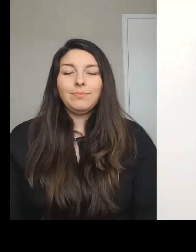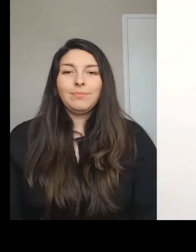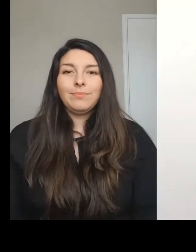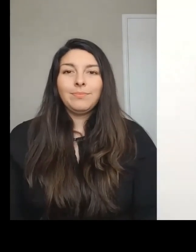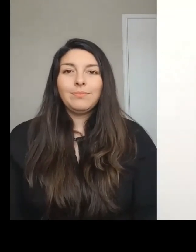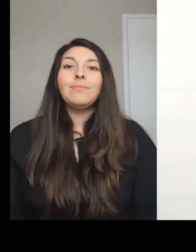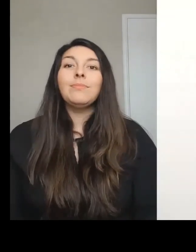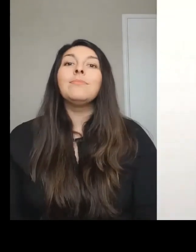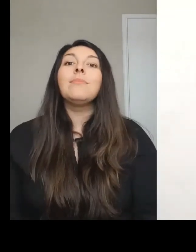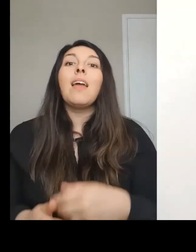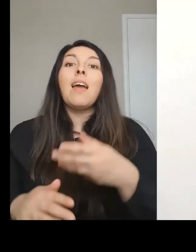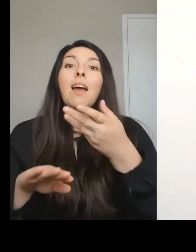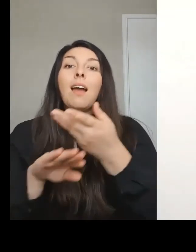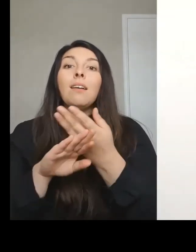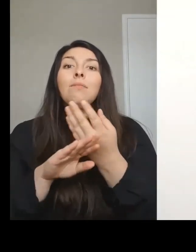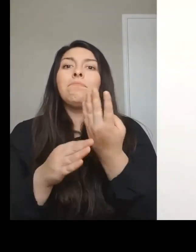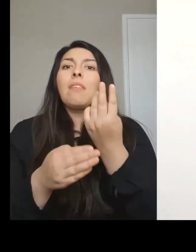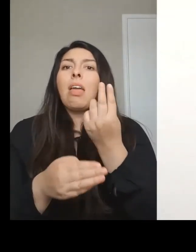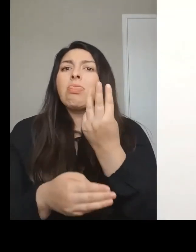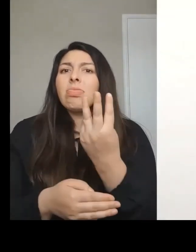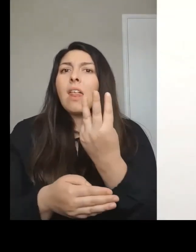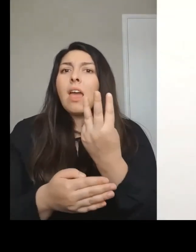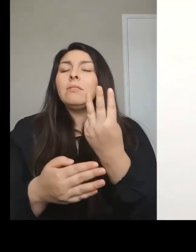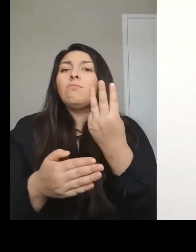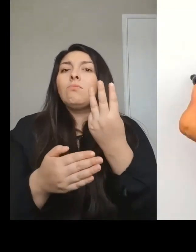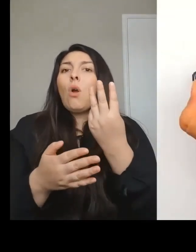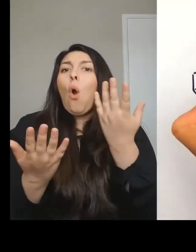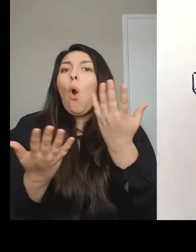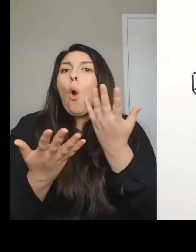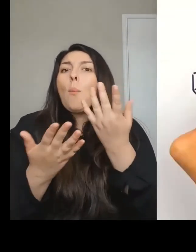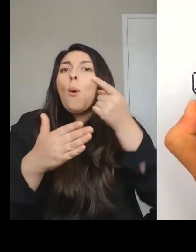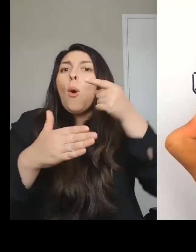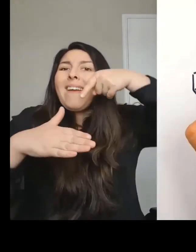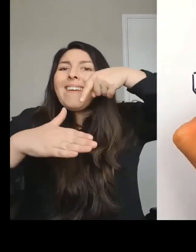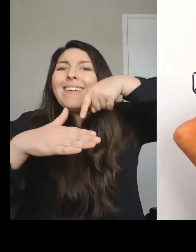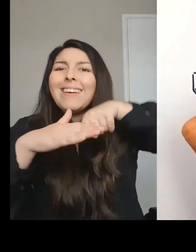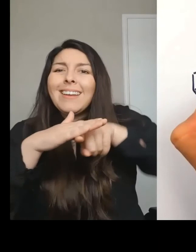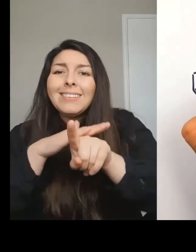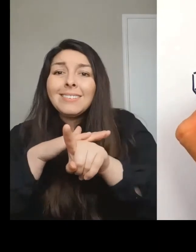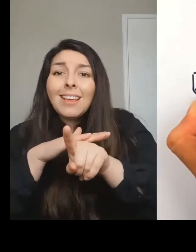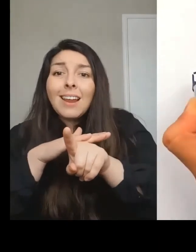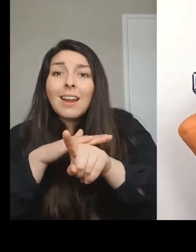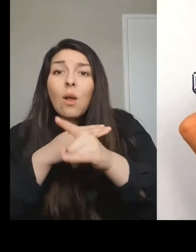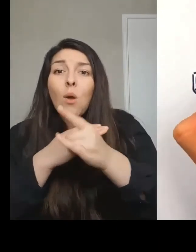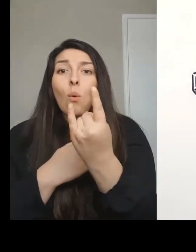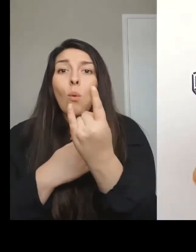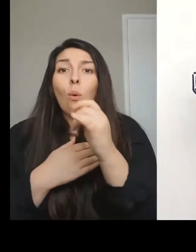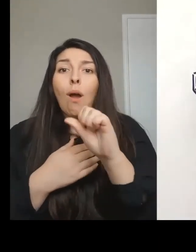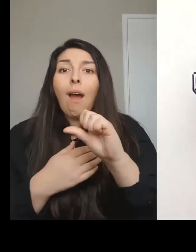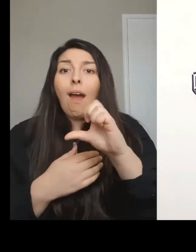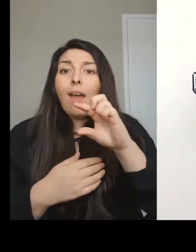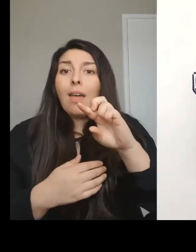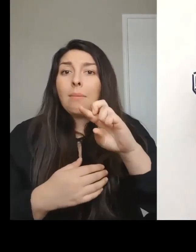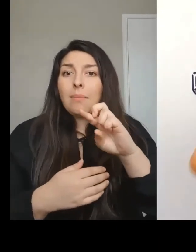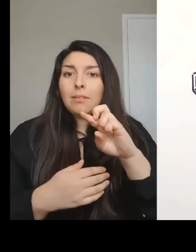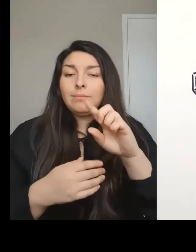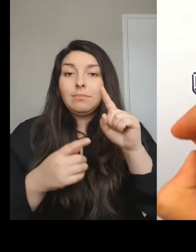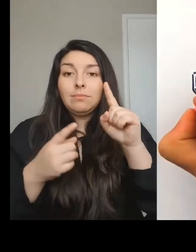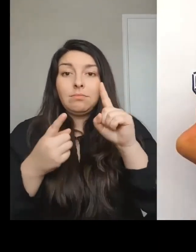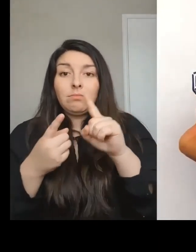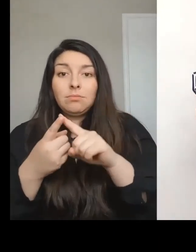Contamos con tres vías de acceso a la unidad de apoyo al aprendizaje de estudiantes de pregrado. La página web